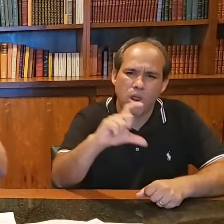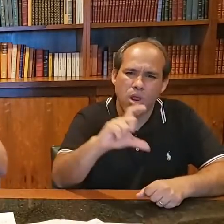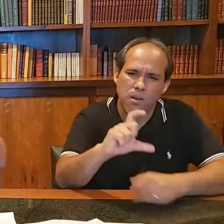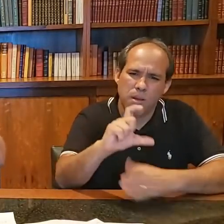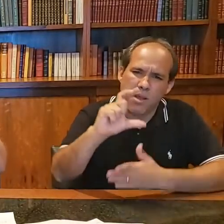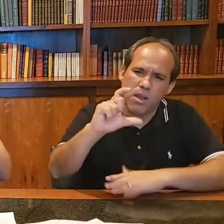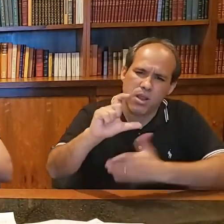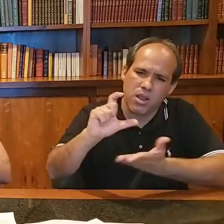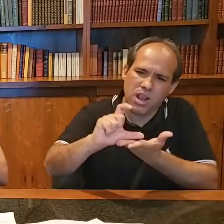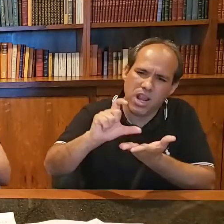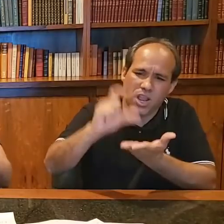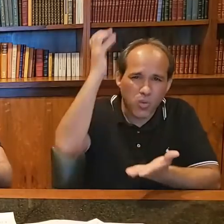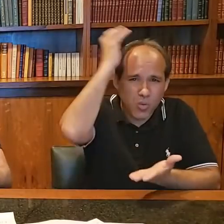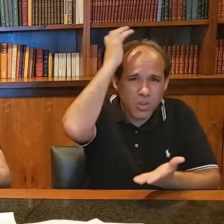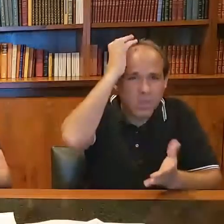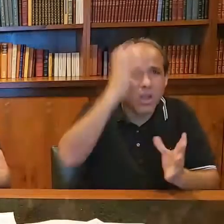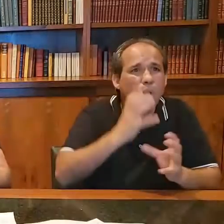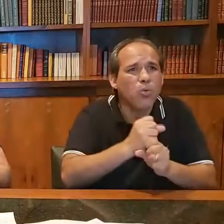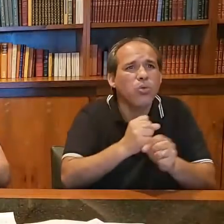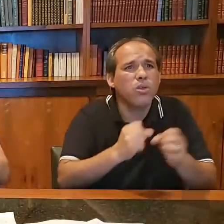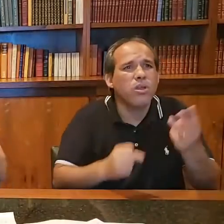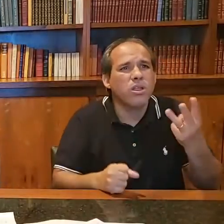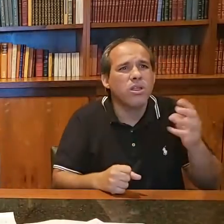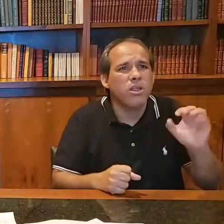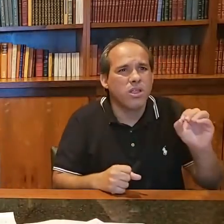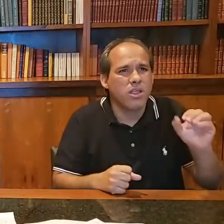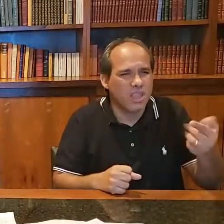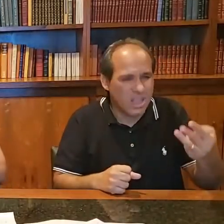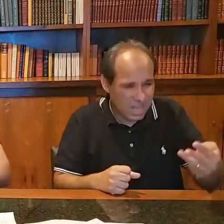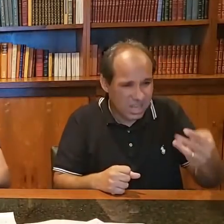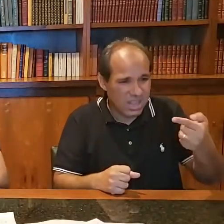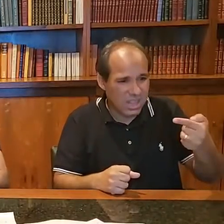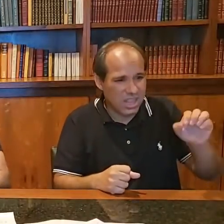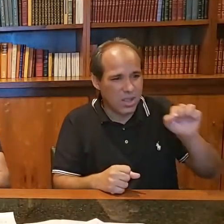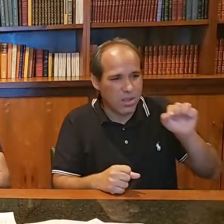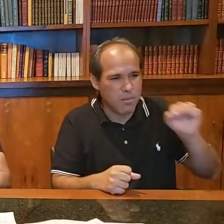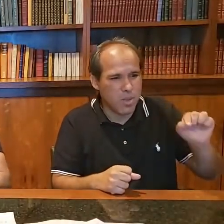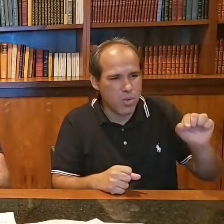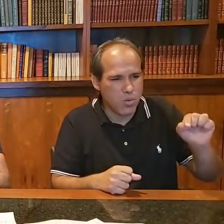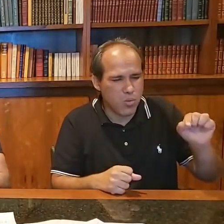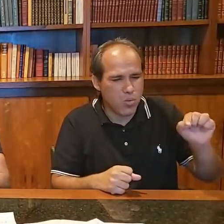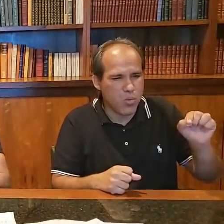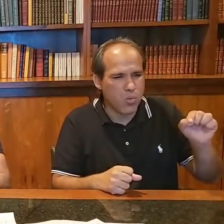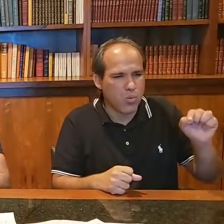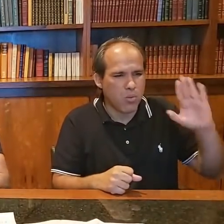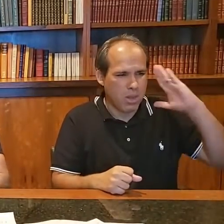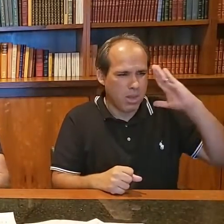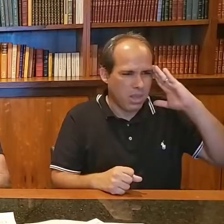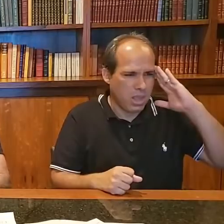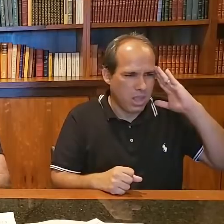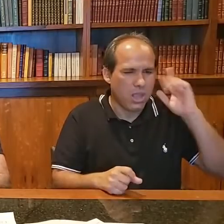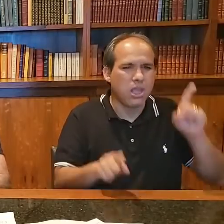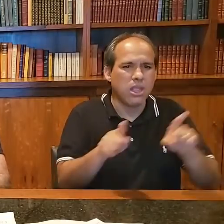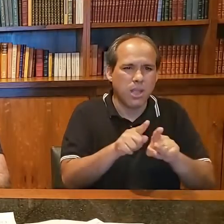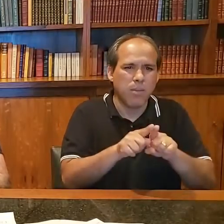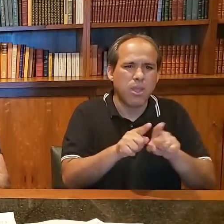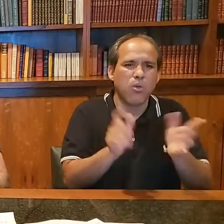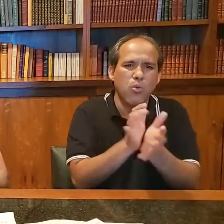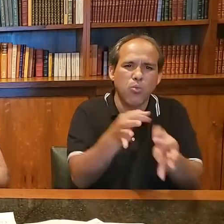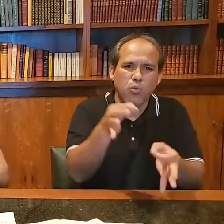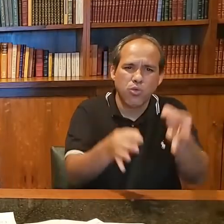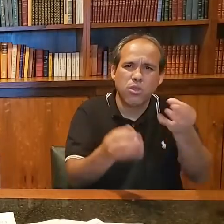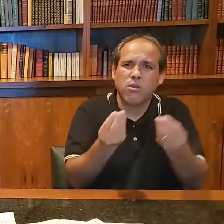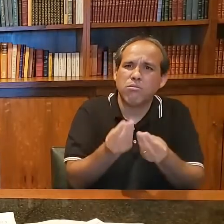É um efetivo de 370 mil militares, mais o pessoal da justiça, vai até para penitenciárias,